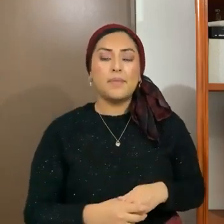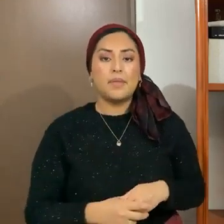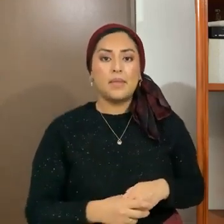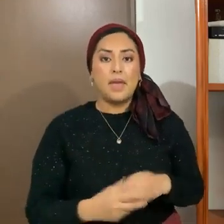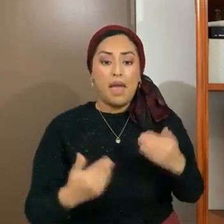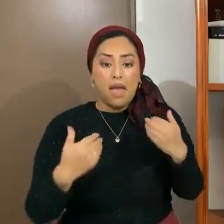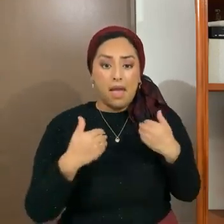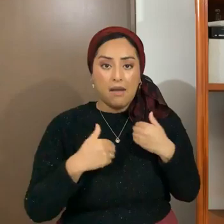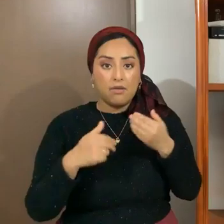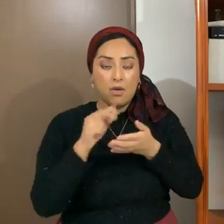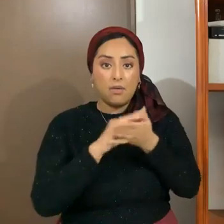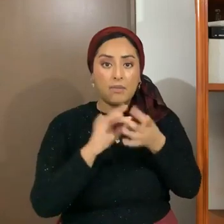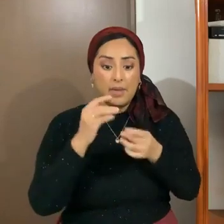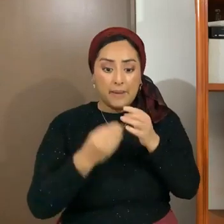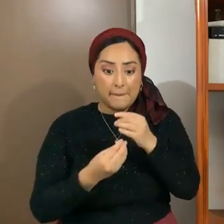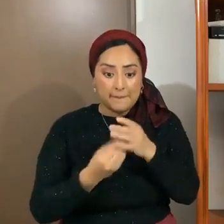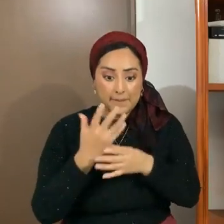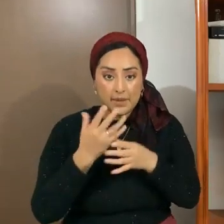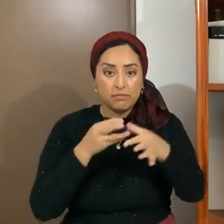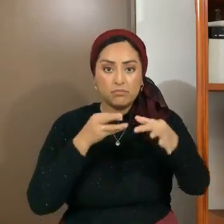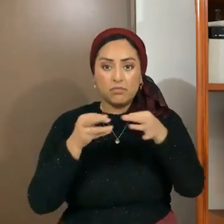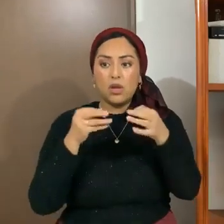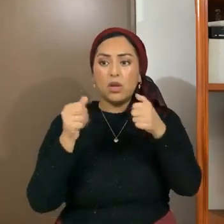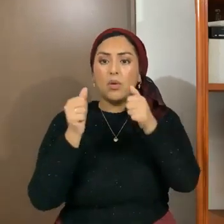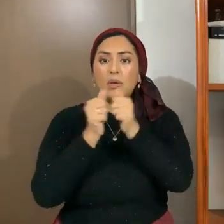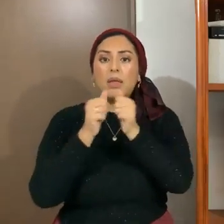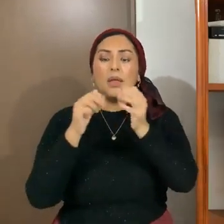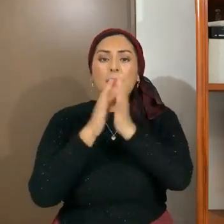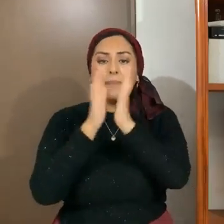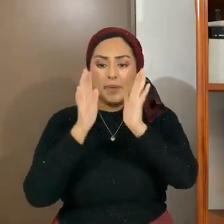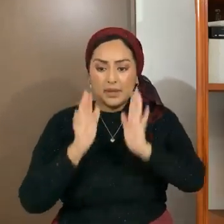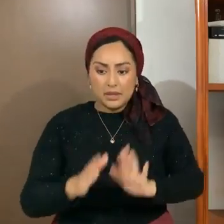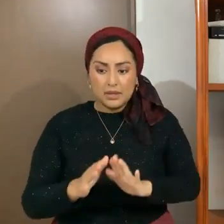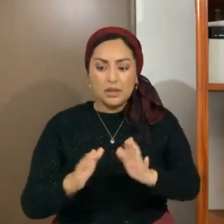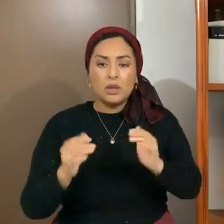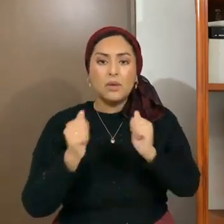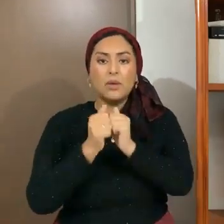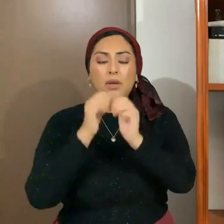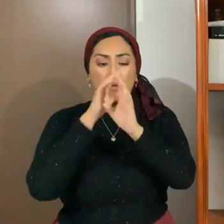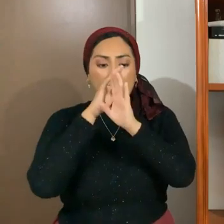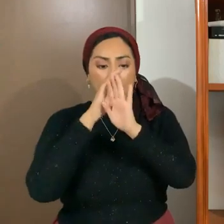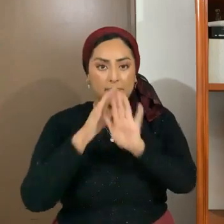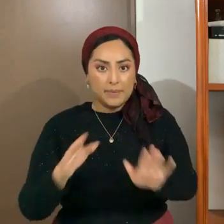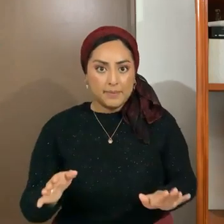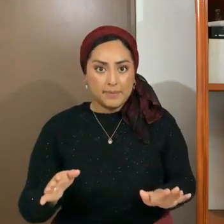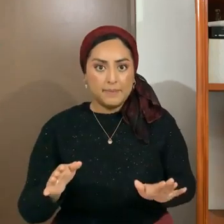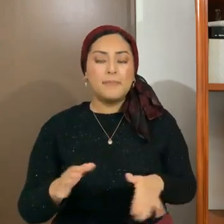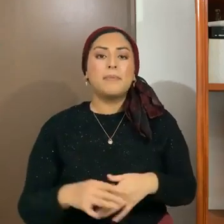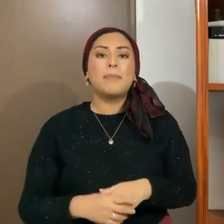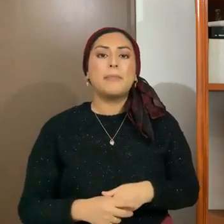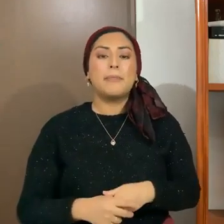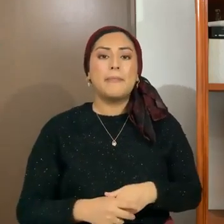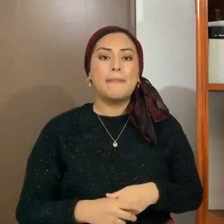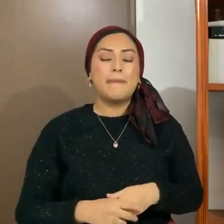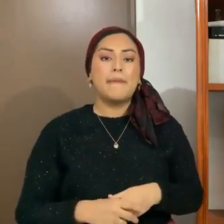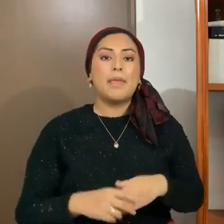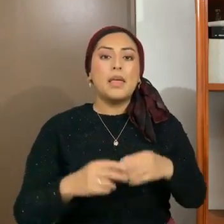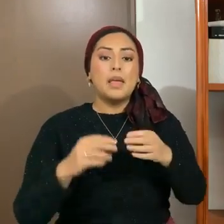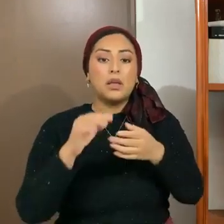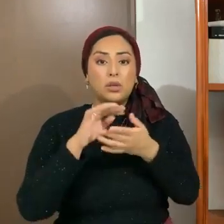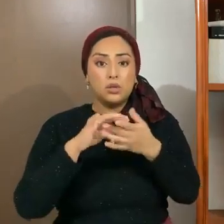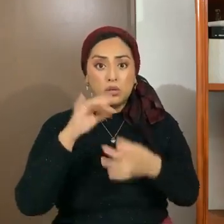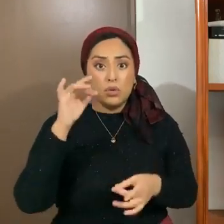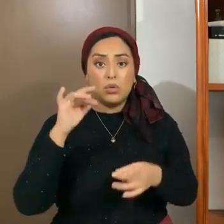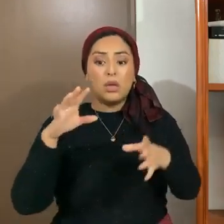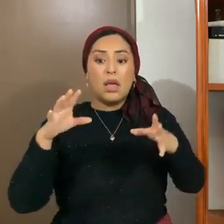se tienen los frutos del Ruach HaKodesh, se habla con shalom, se habla con benignidad, con templanza, y entonces las